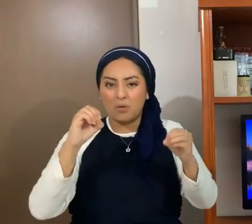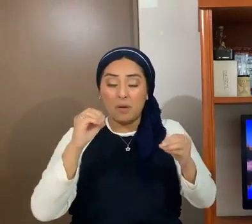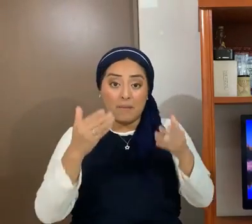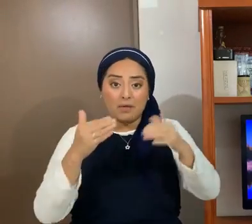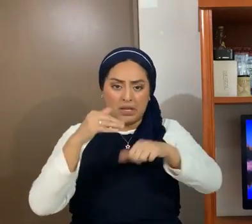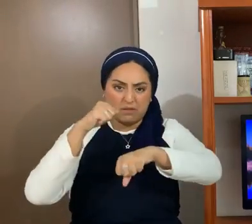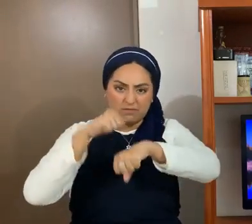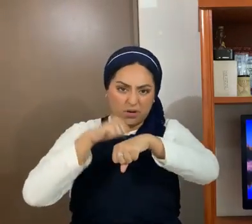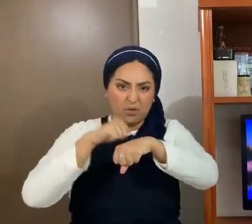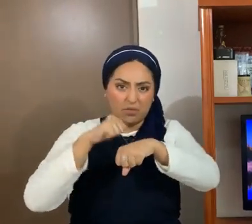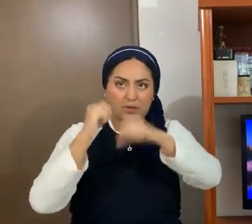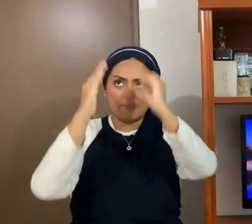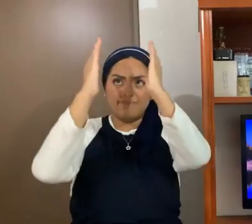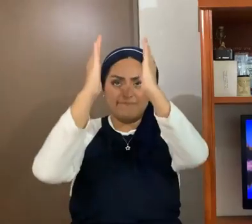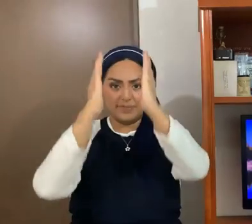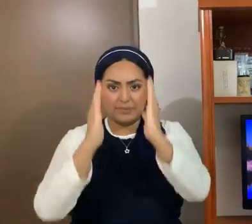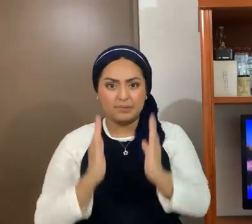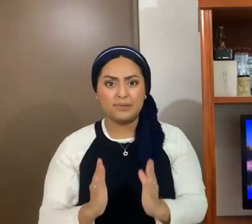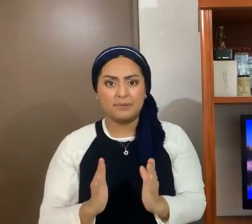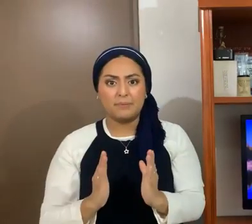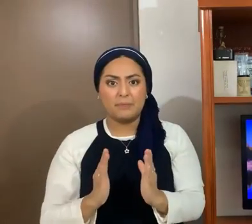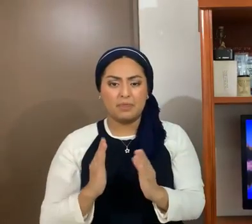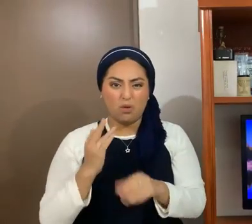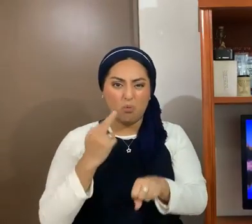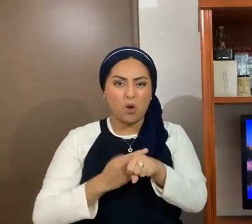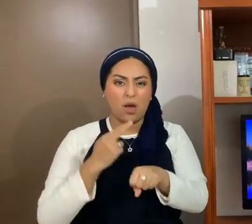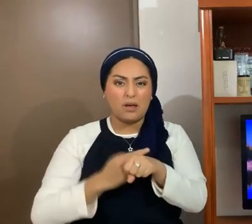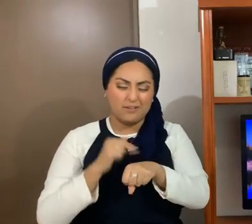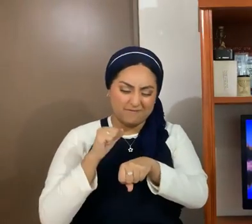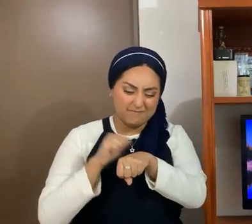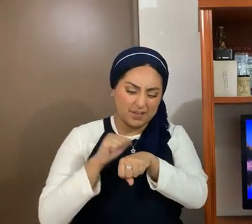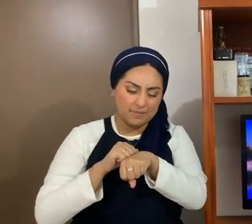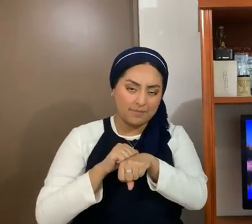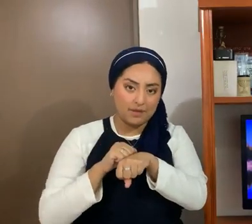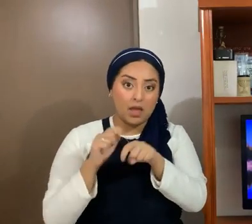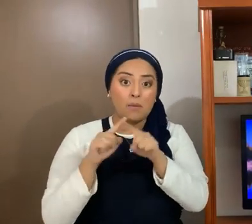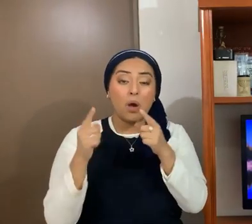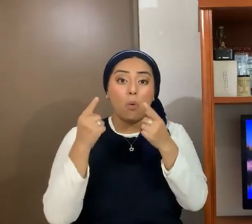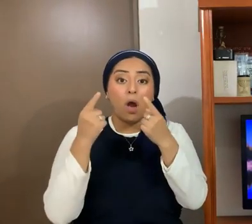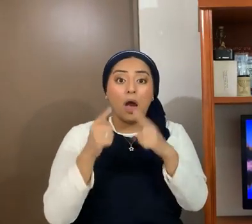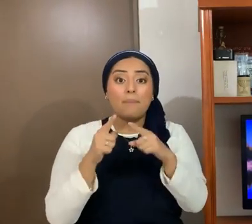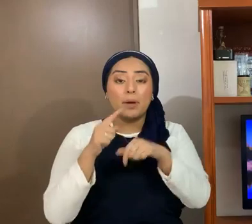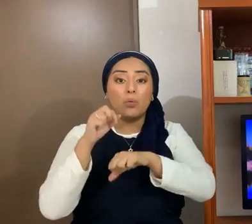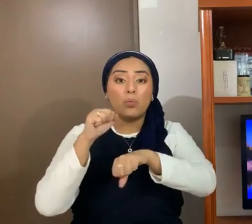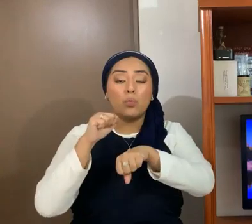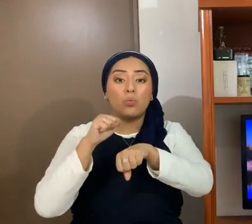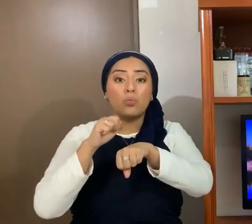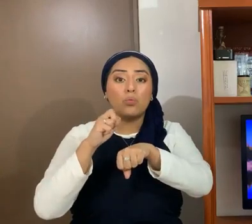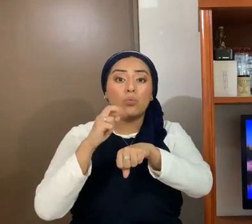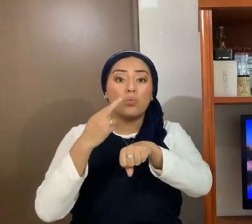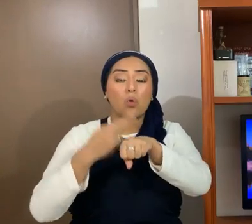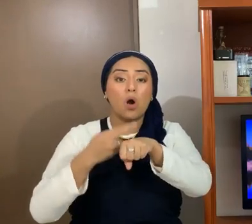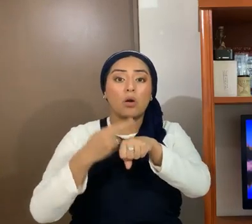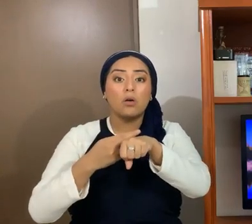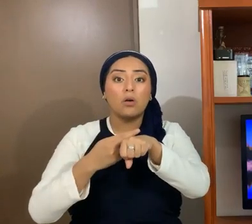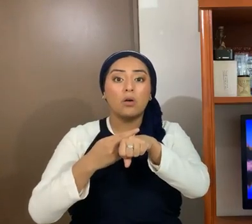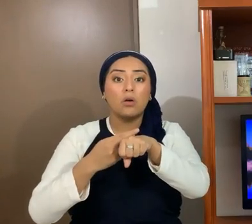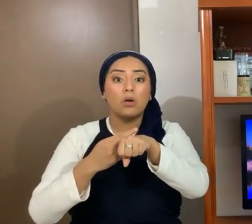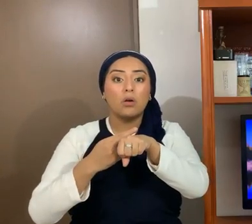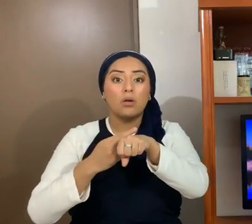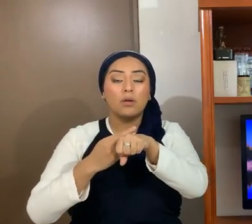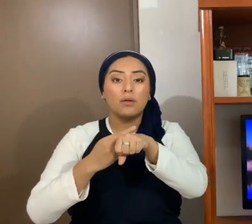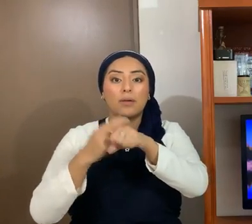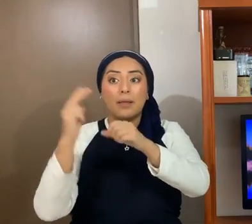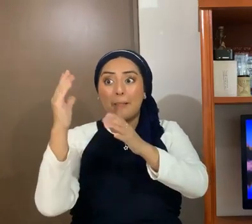ser muy duros, ¿verdad? Una columna muy dura de piedra, ¿verdad? Pero, ¿qué le pasa a la piedra? Cuando viene algún